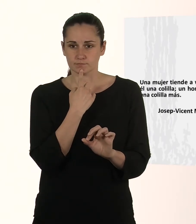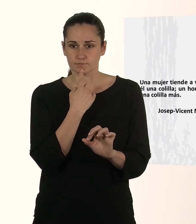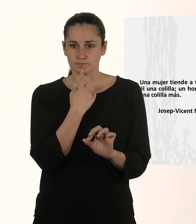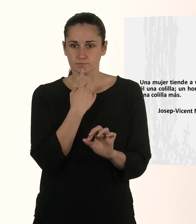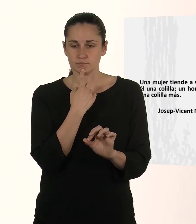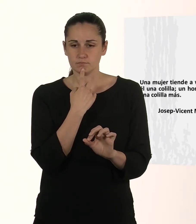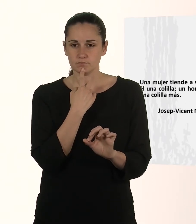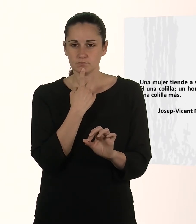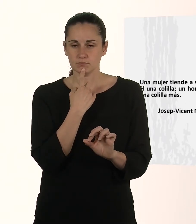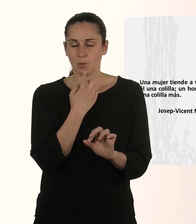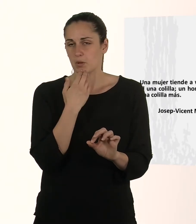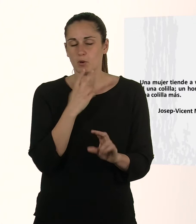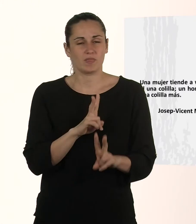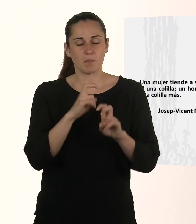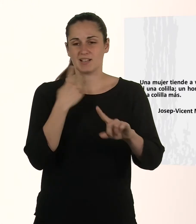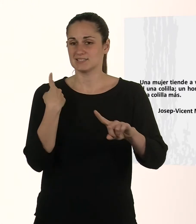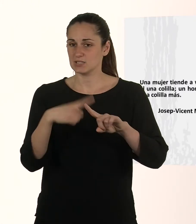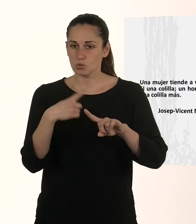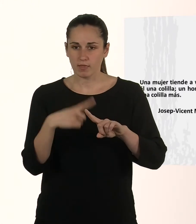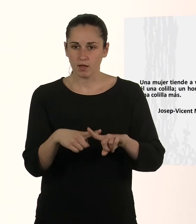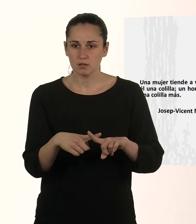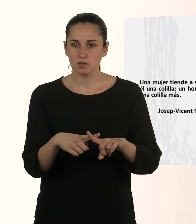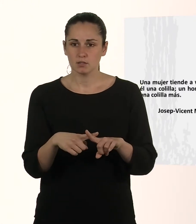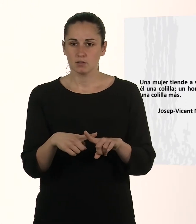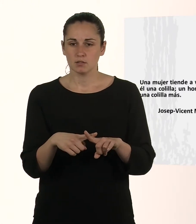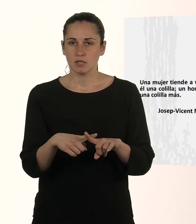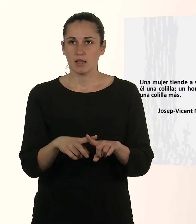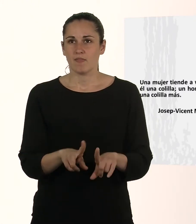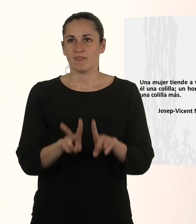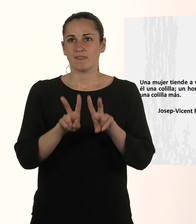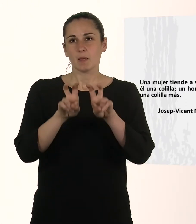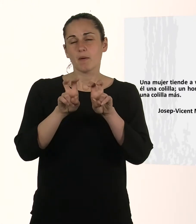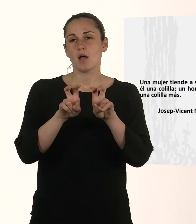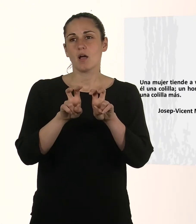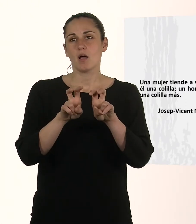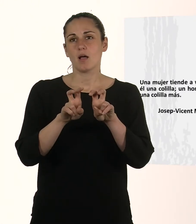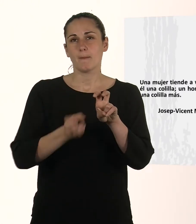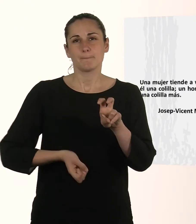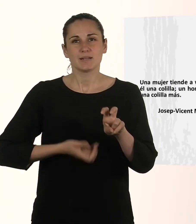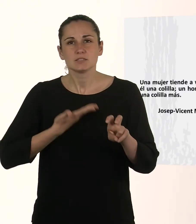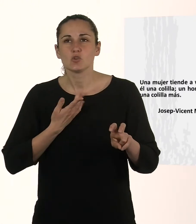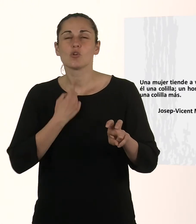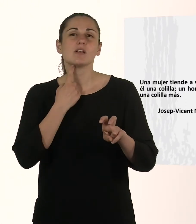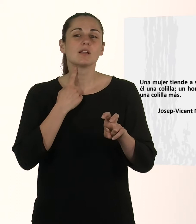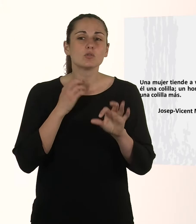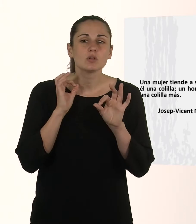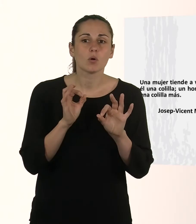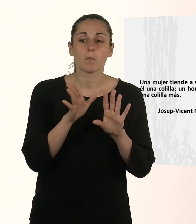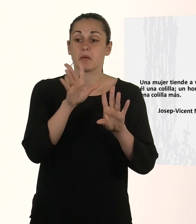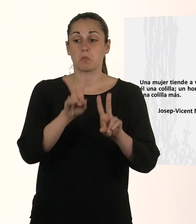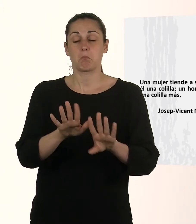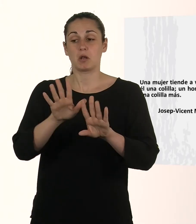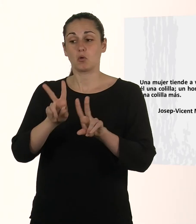de sexualidad, por ejemplo, ve la cuestión erótica, ve la cuestión de las pasiones, pero, por ejemplo, no ve la cuestión de los cuidados,